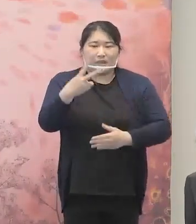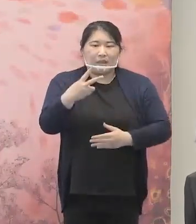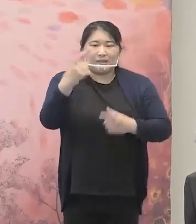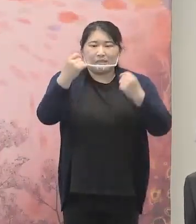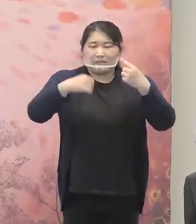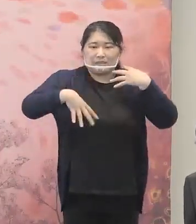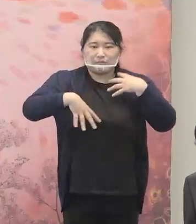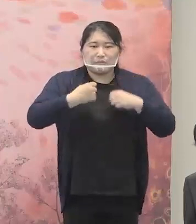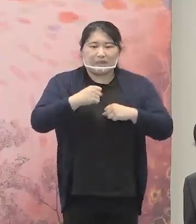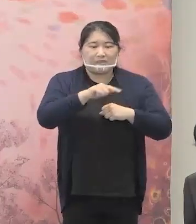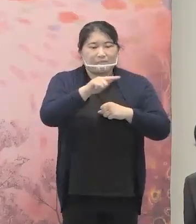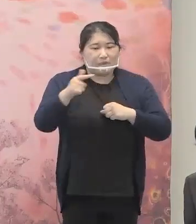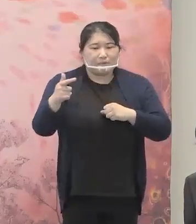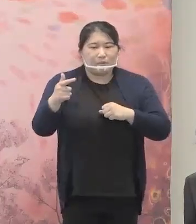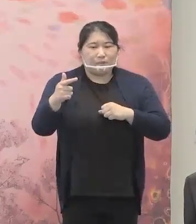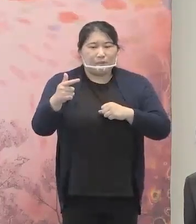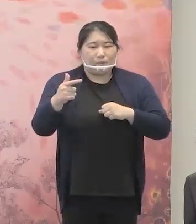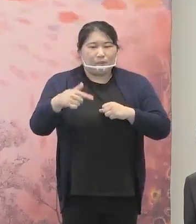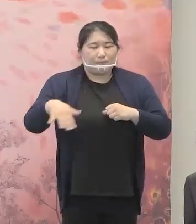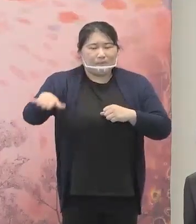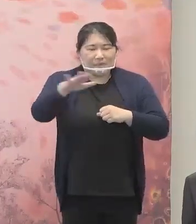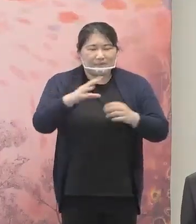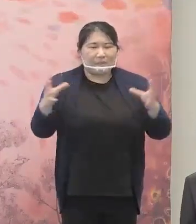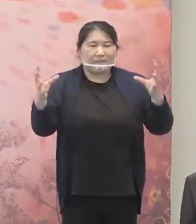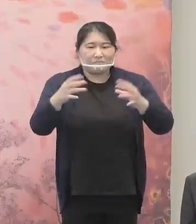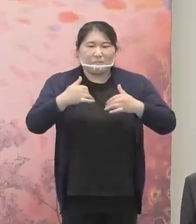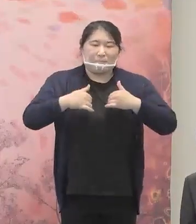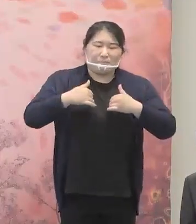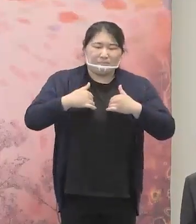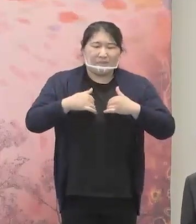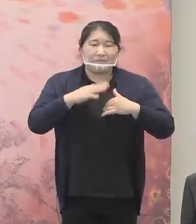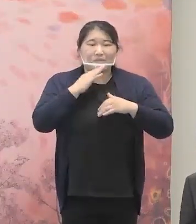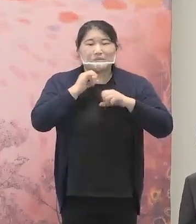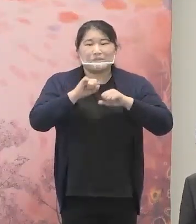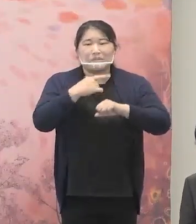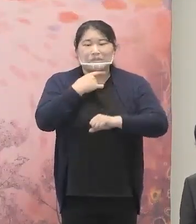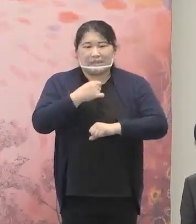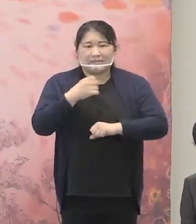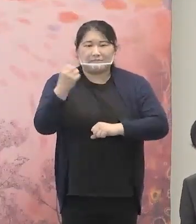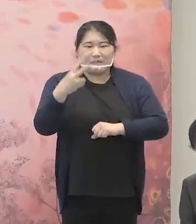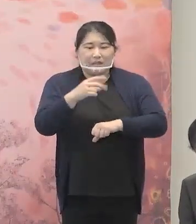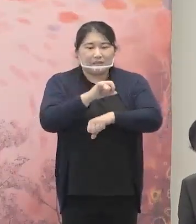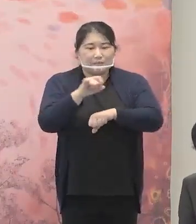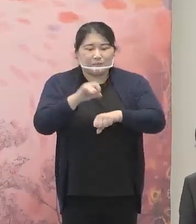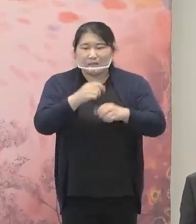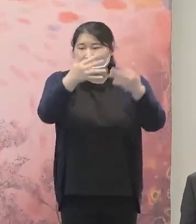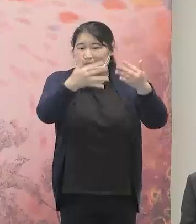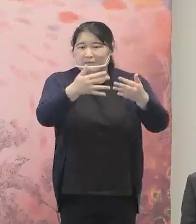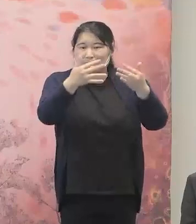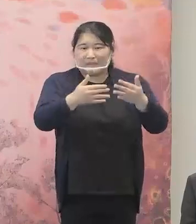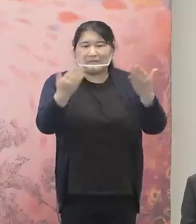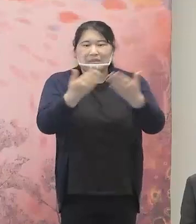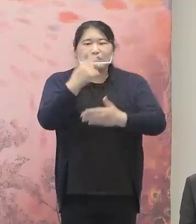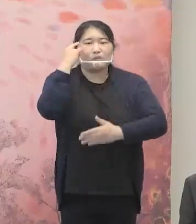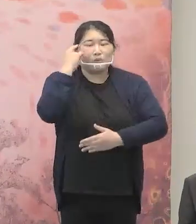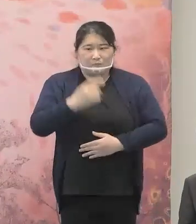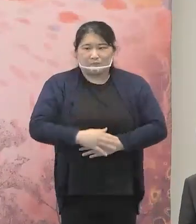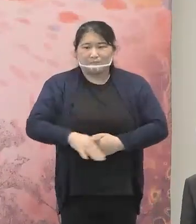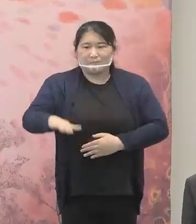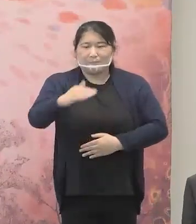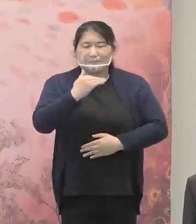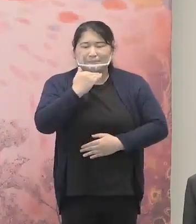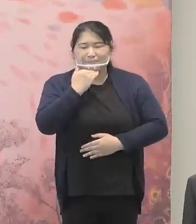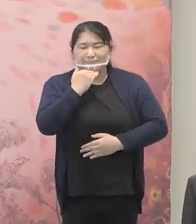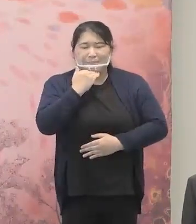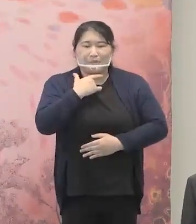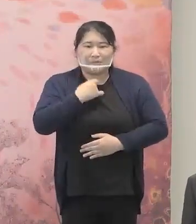したりという形で非常に賑やかなプロジェクト、また特別番組になろうかと思いますので、ぜひご期待いただいて、